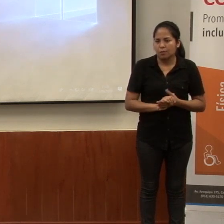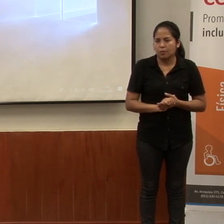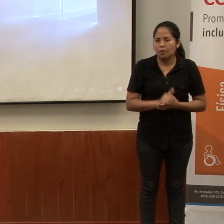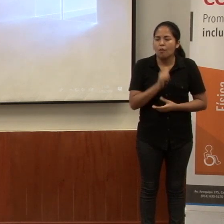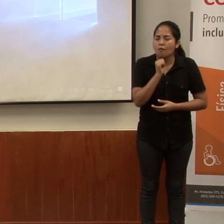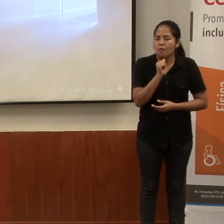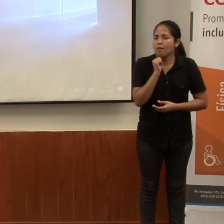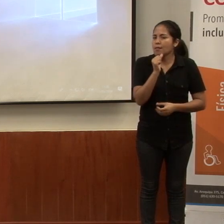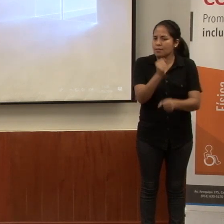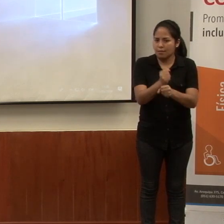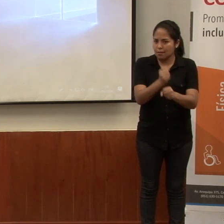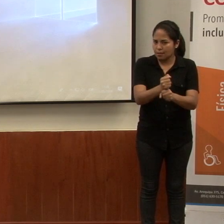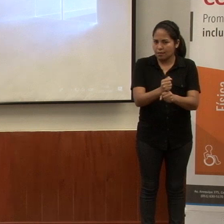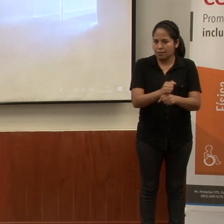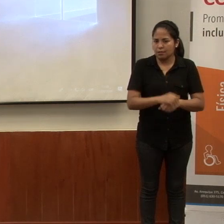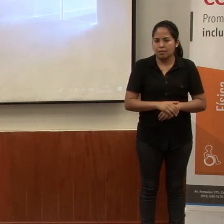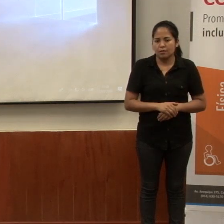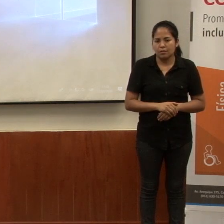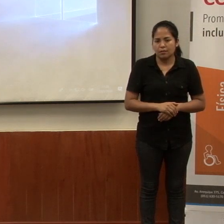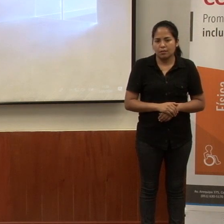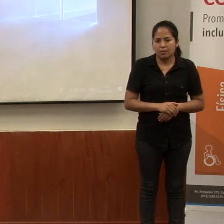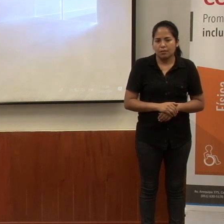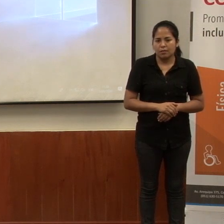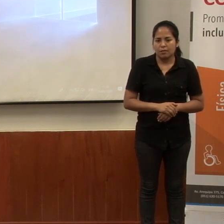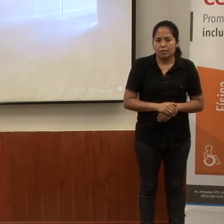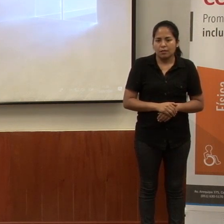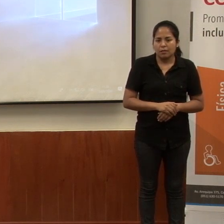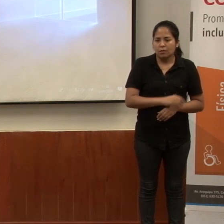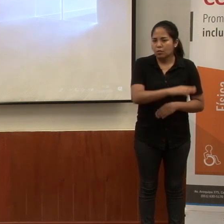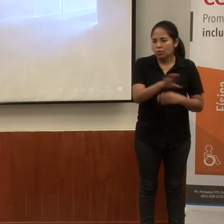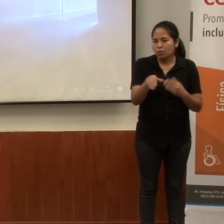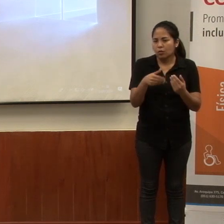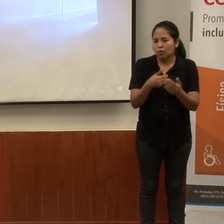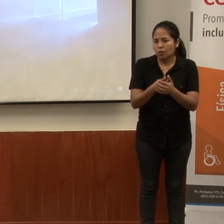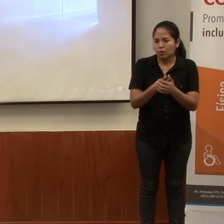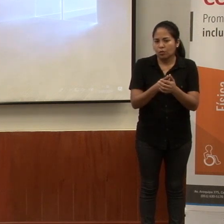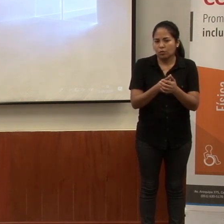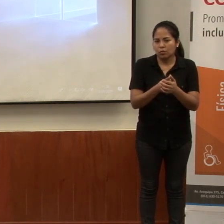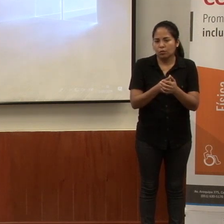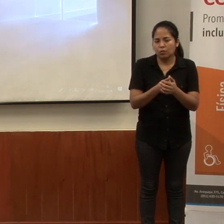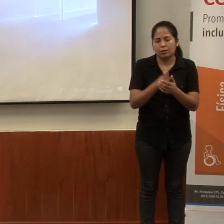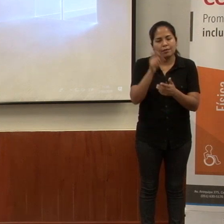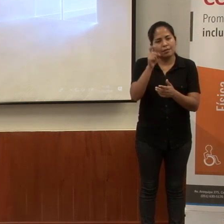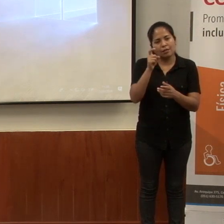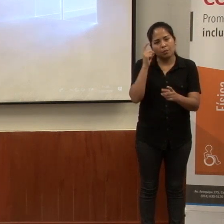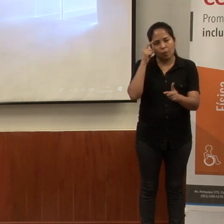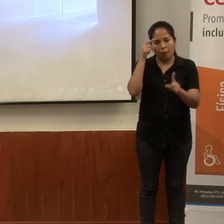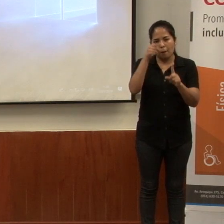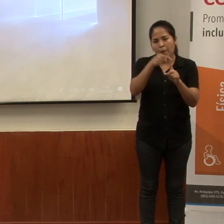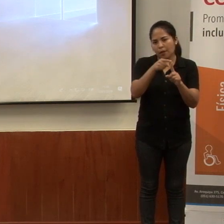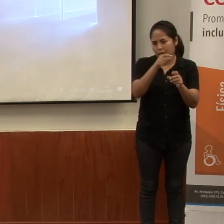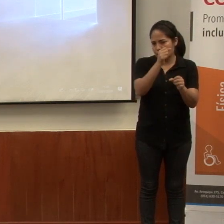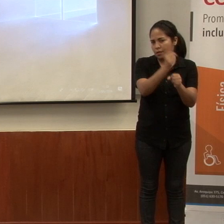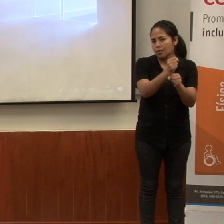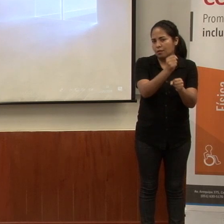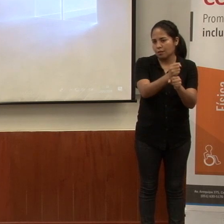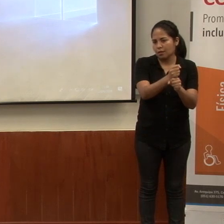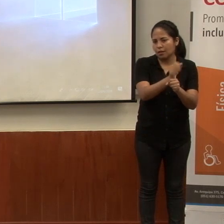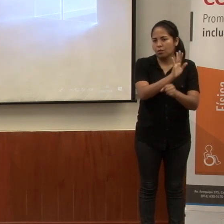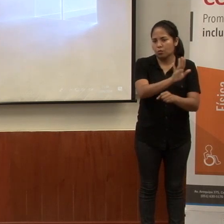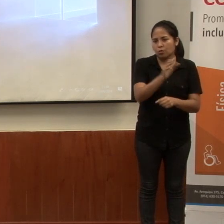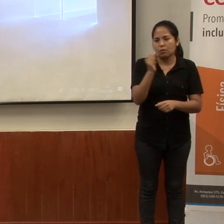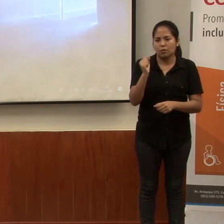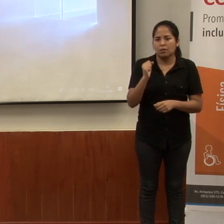hacer. Y el Perú es uno y la persona es única. Todos tenemos que coincidir en trabajar hacia esa persona. Ahí también